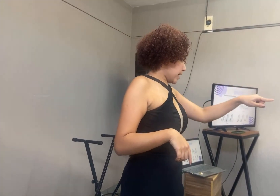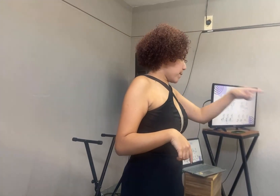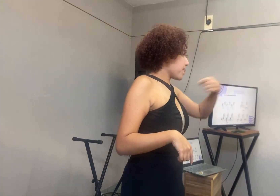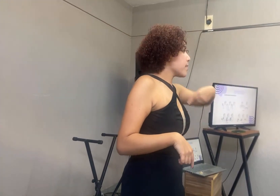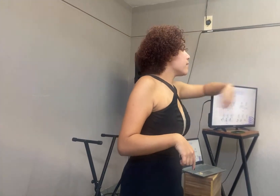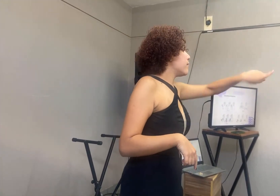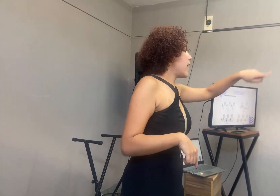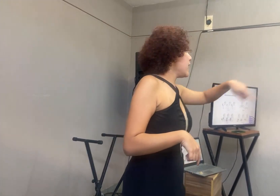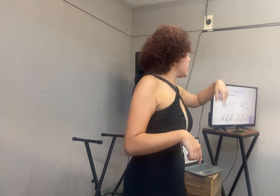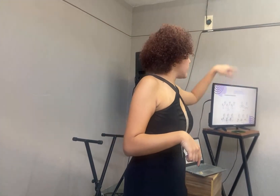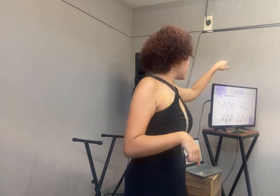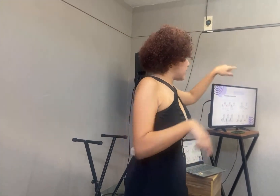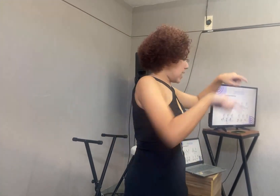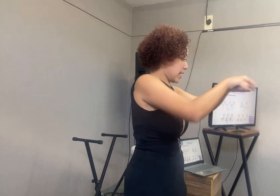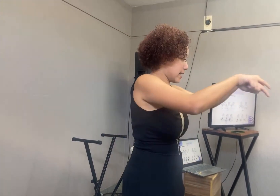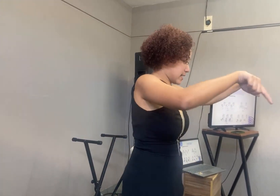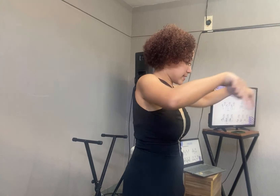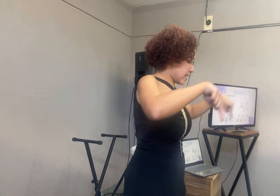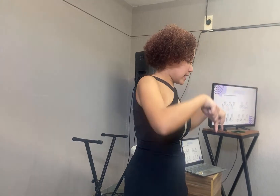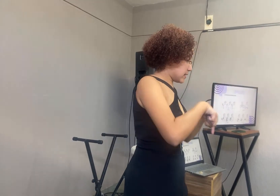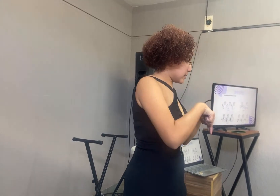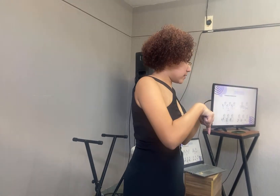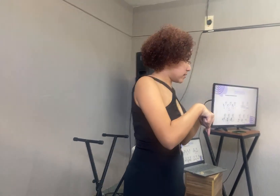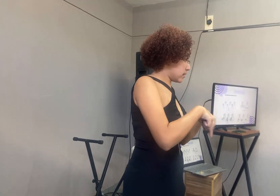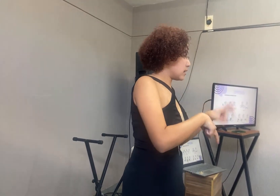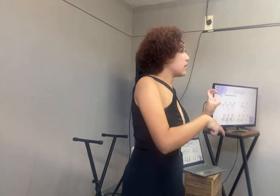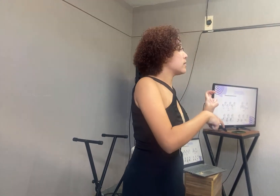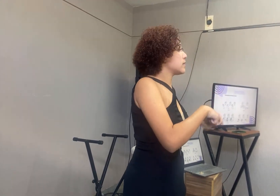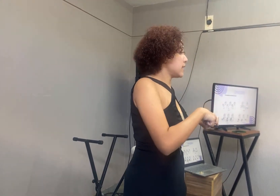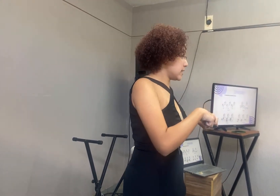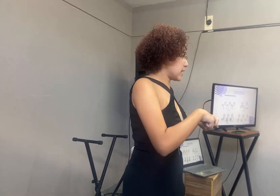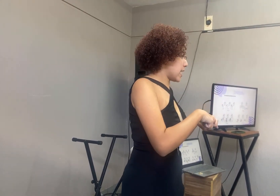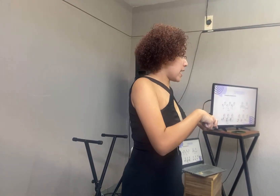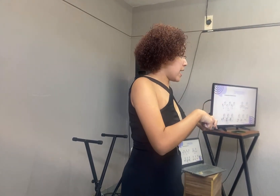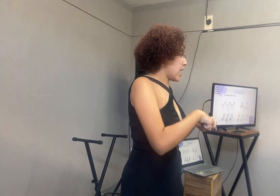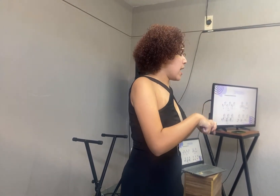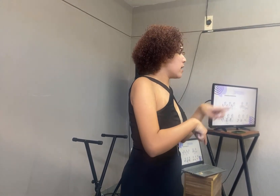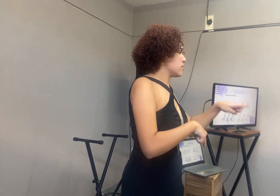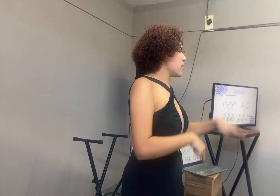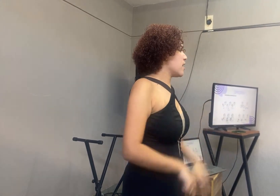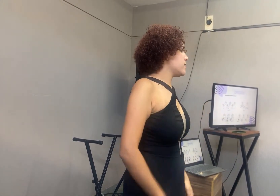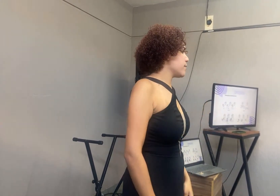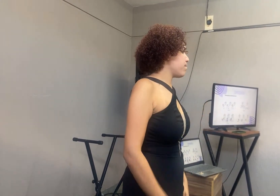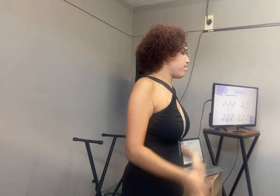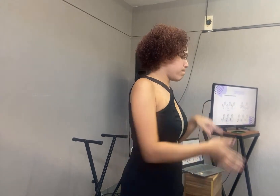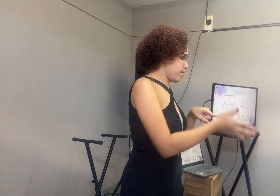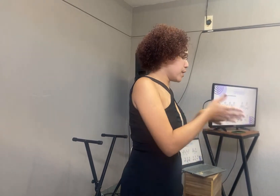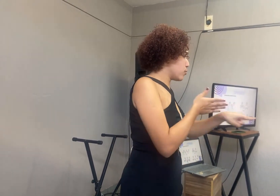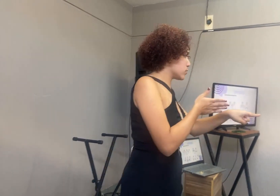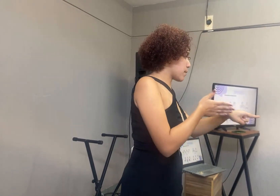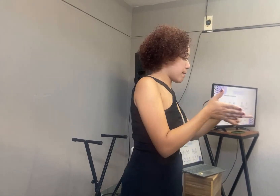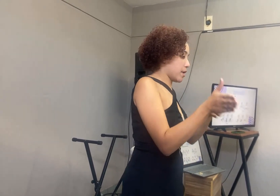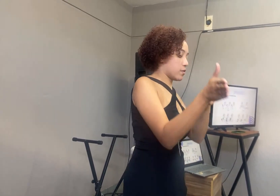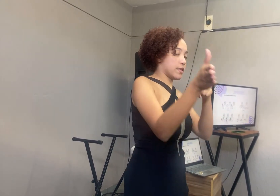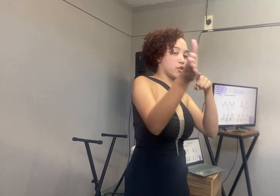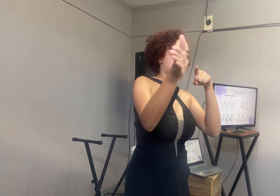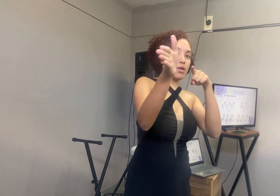você vai lá na sala sentar. Aí você pergunta para mim, você te